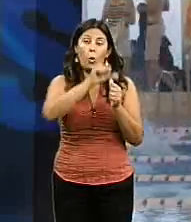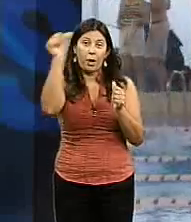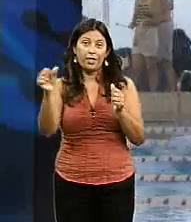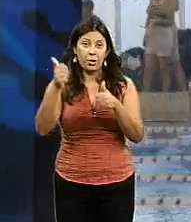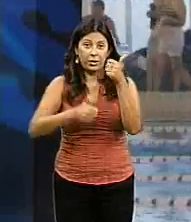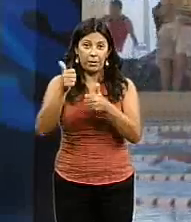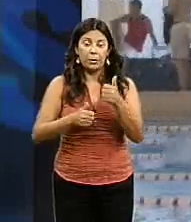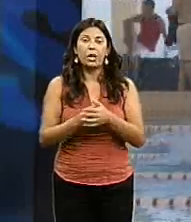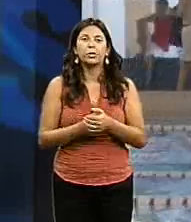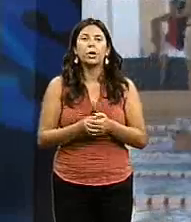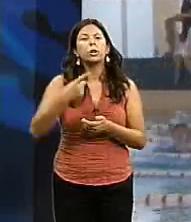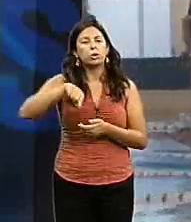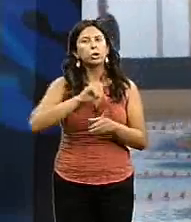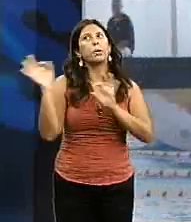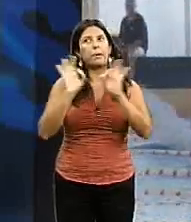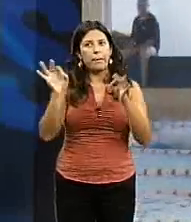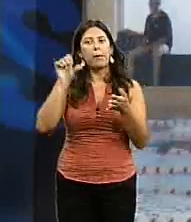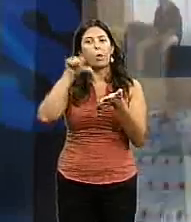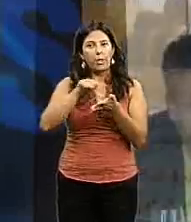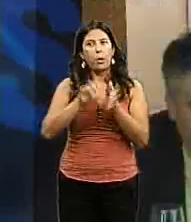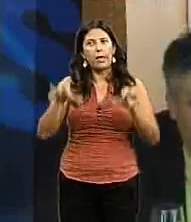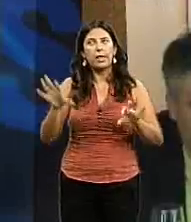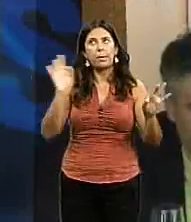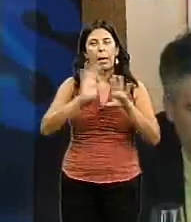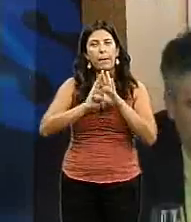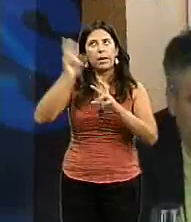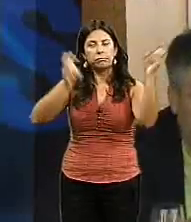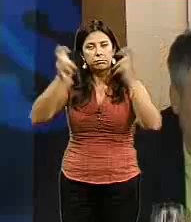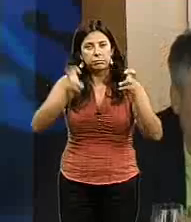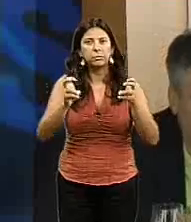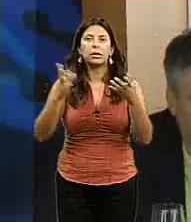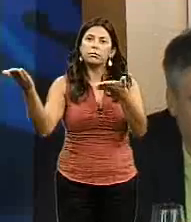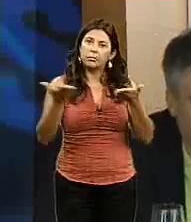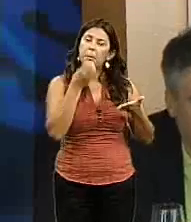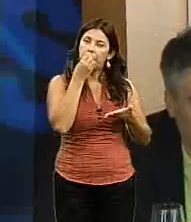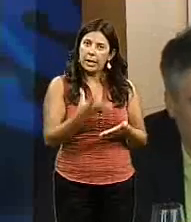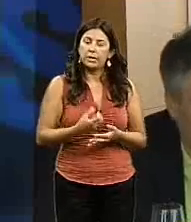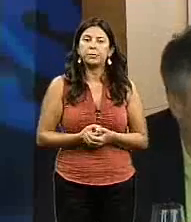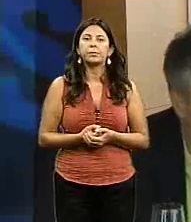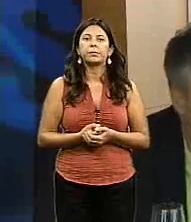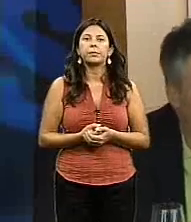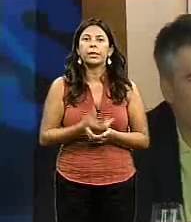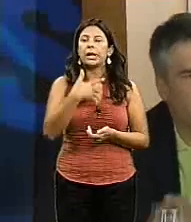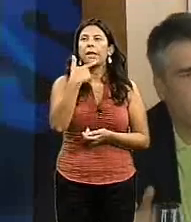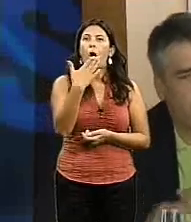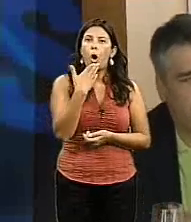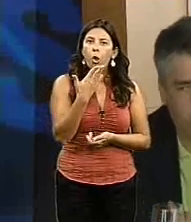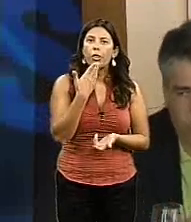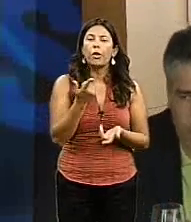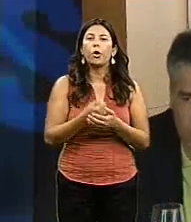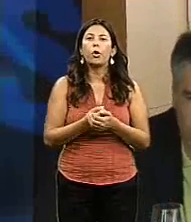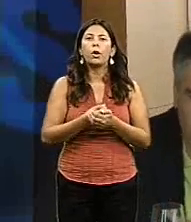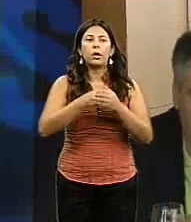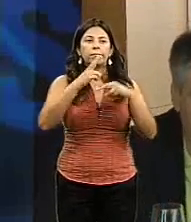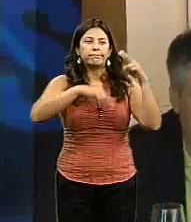a prepararnos también desde la ciudad para esa afluencia masiva, tanto en aspectos de ocio como en aspectos de la infraestructura